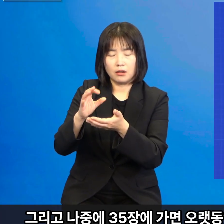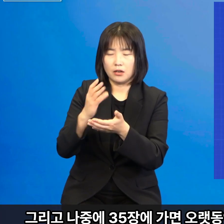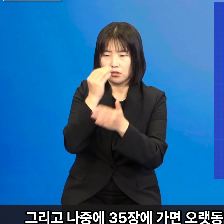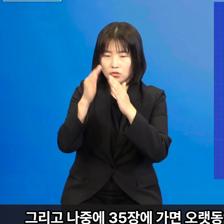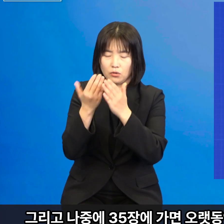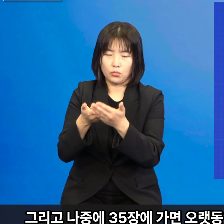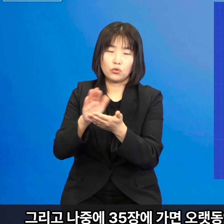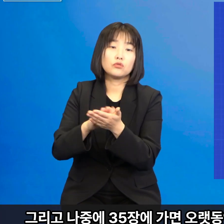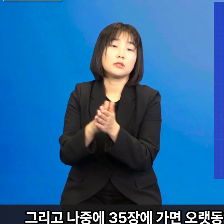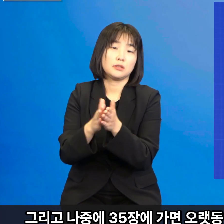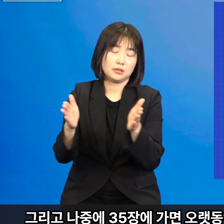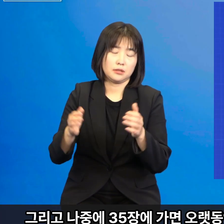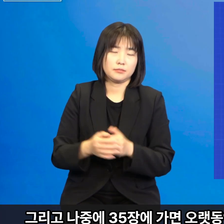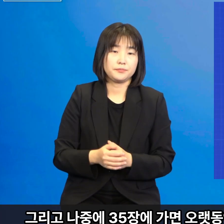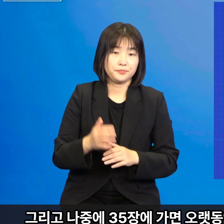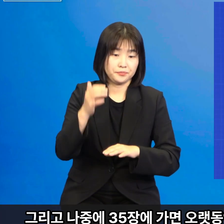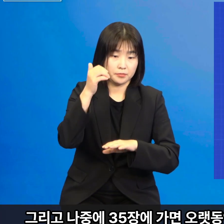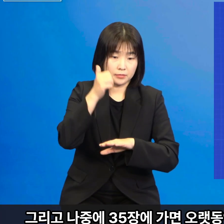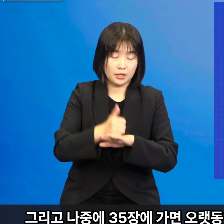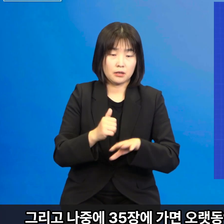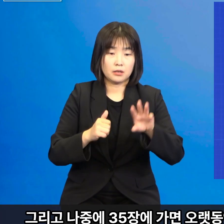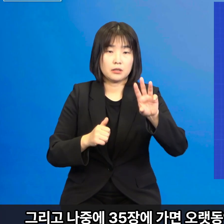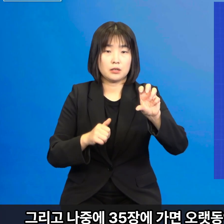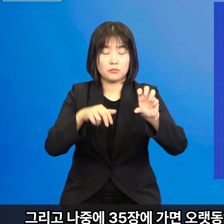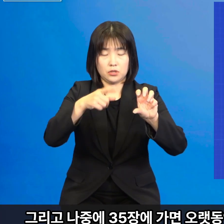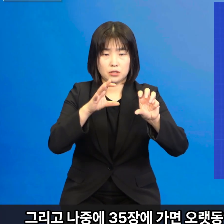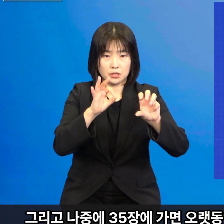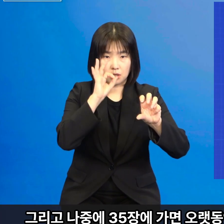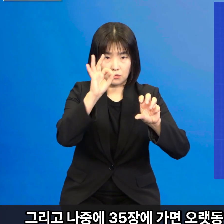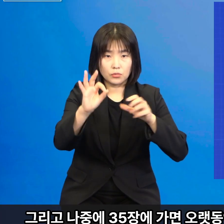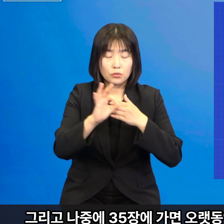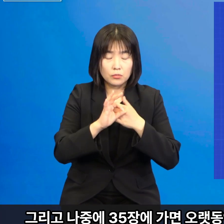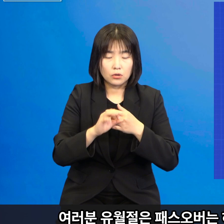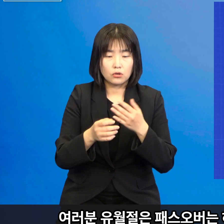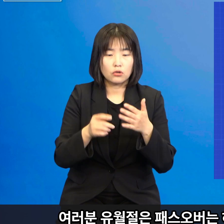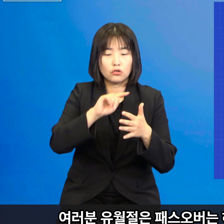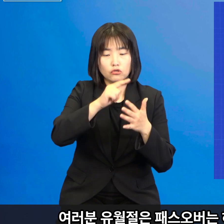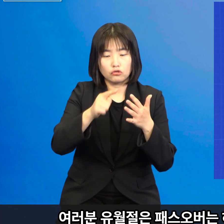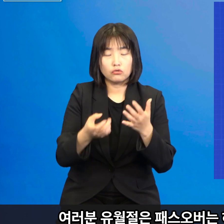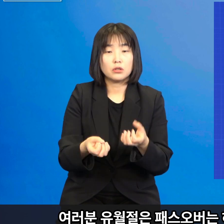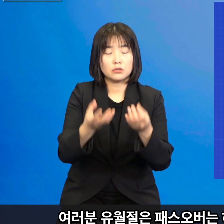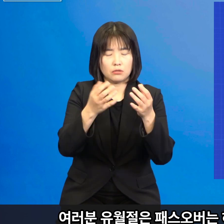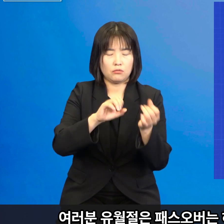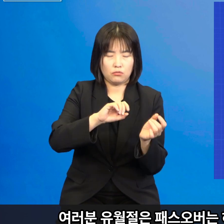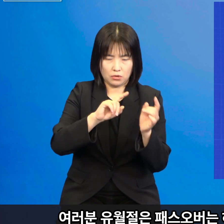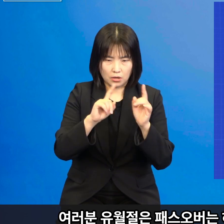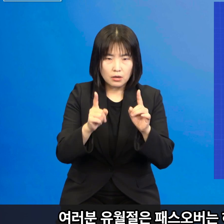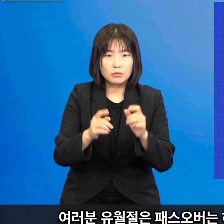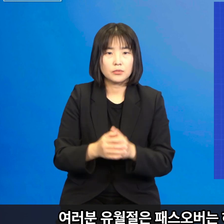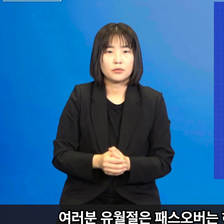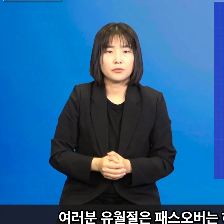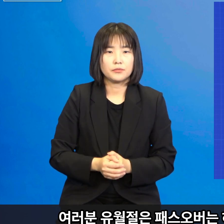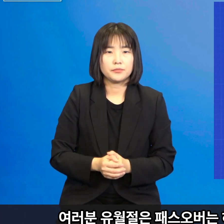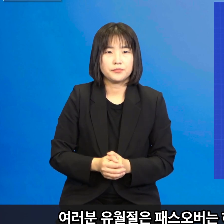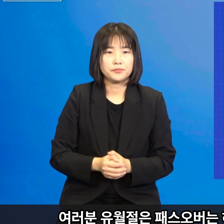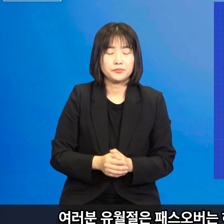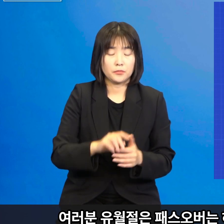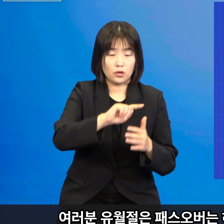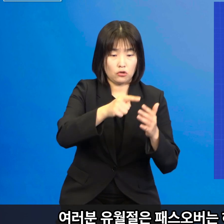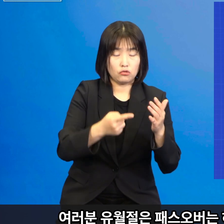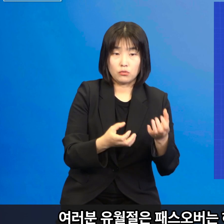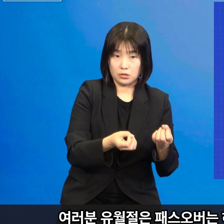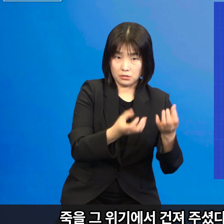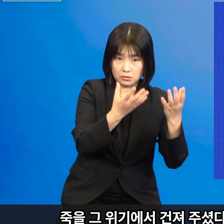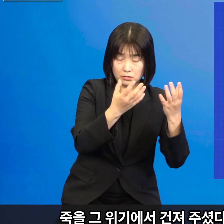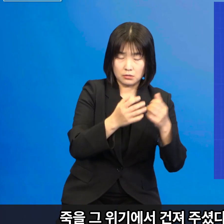이제 35장에 가면 이제 오랫동안 드리지 않았던 유월절을 회복해요. 여러분, 유월절은 패스오버는 하나님께서